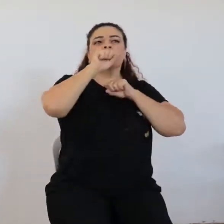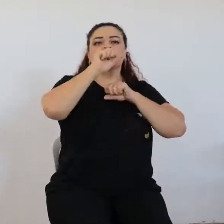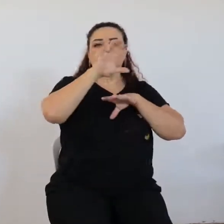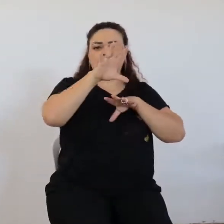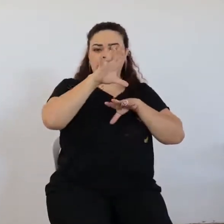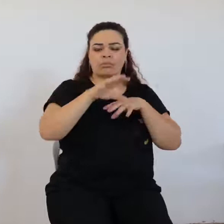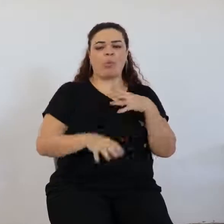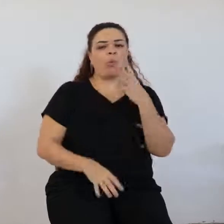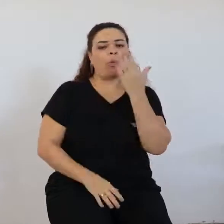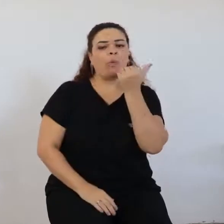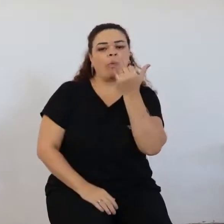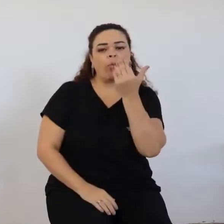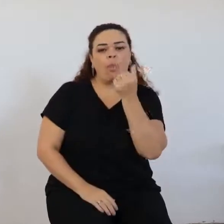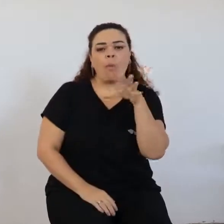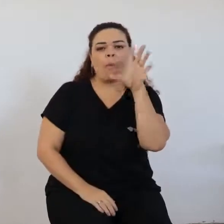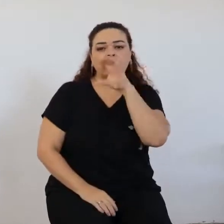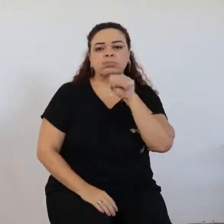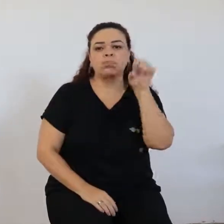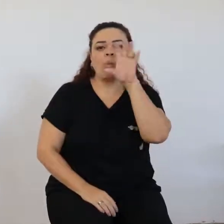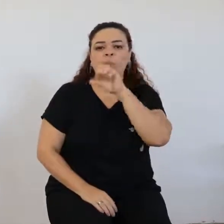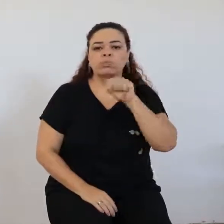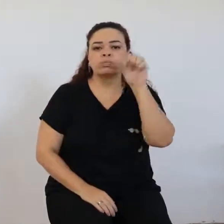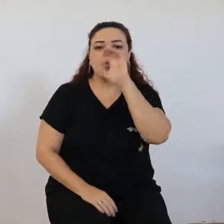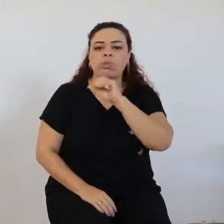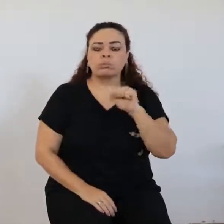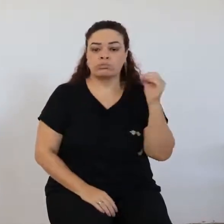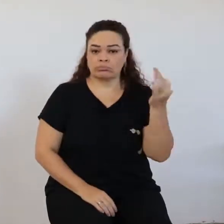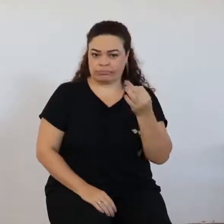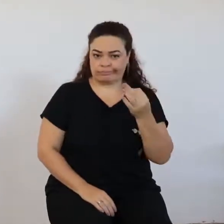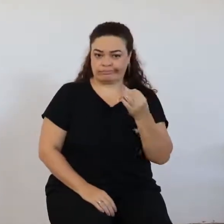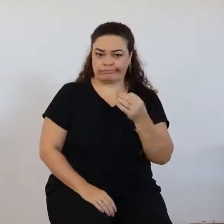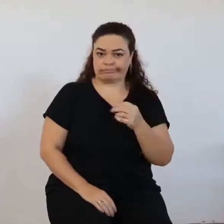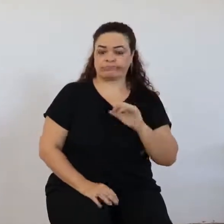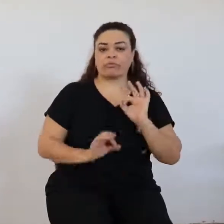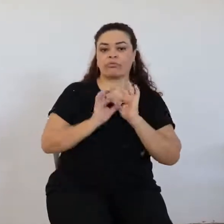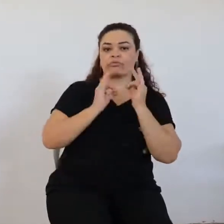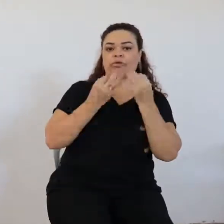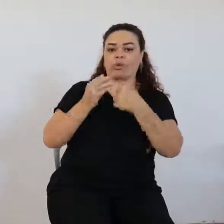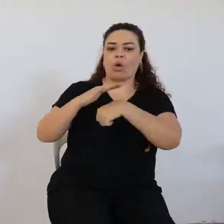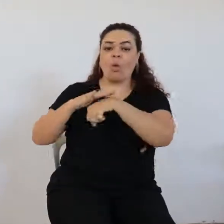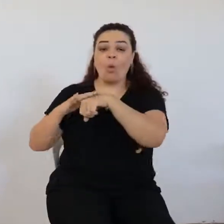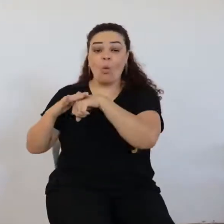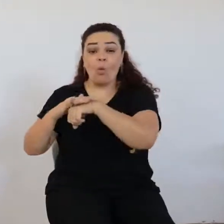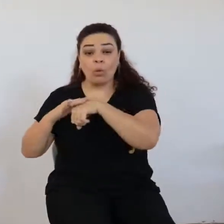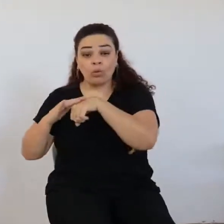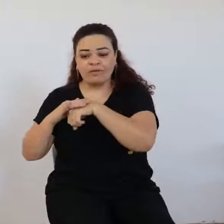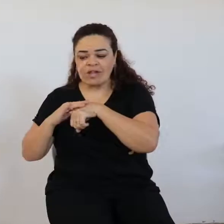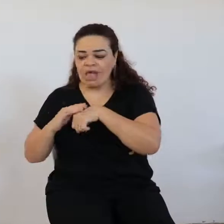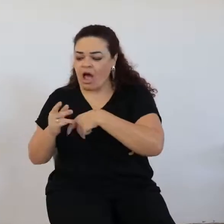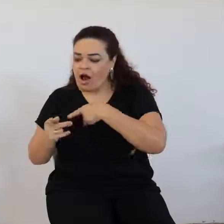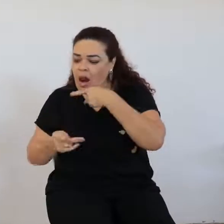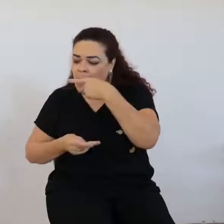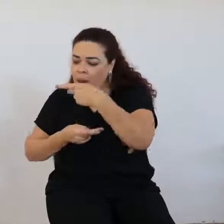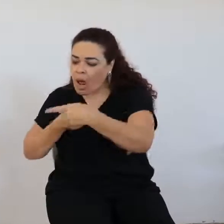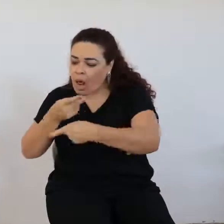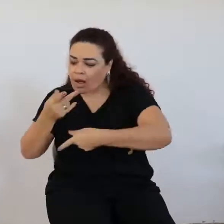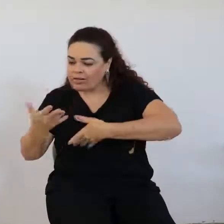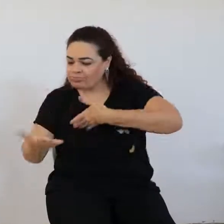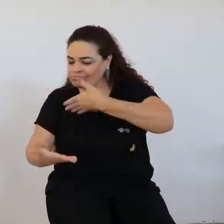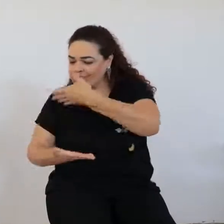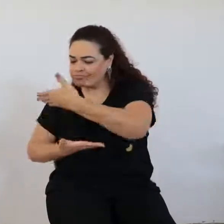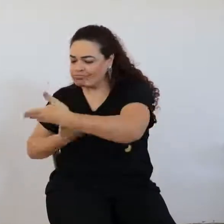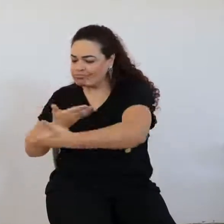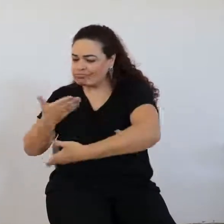os alimentos e ela ter pessoas que conversem com ela, né? Que conversem com ela, falem corretamente, face